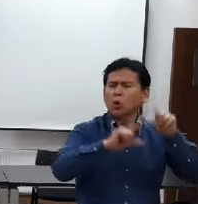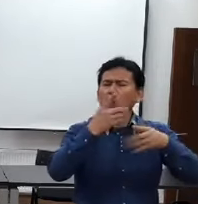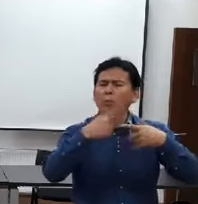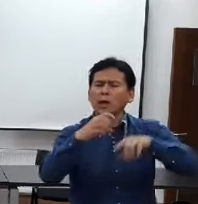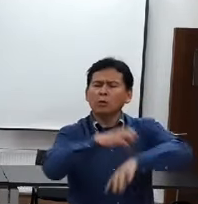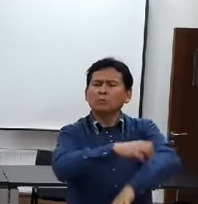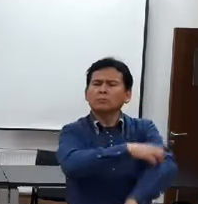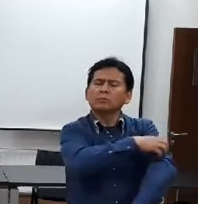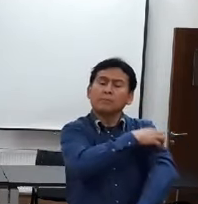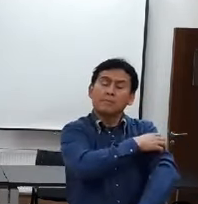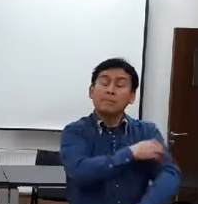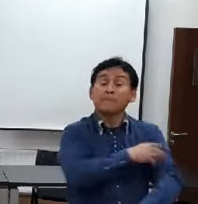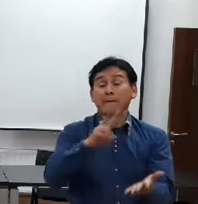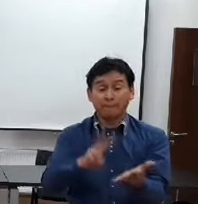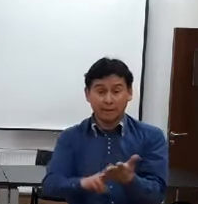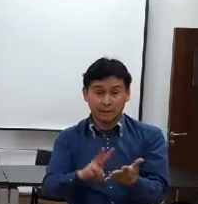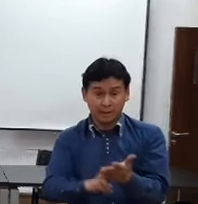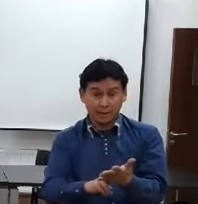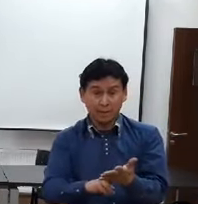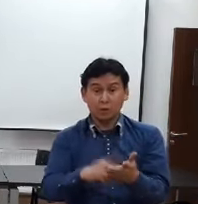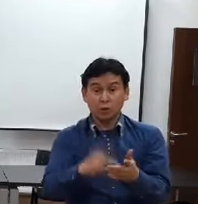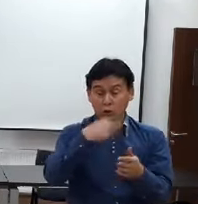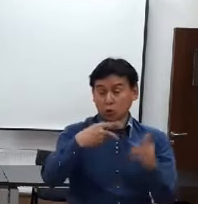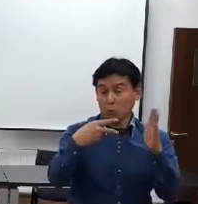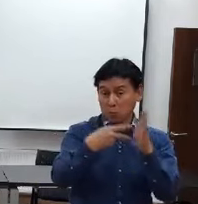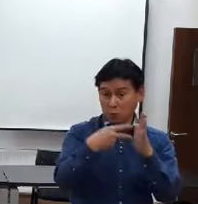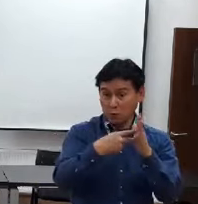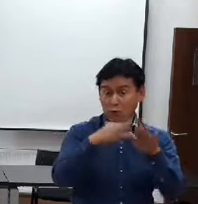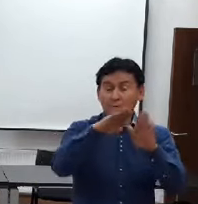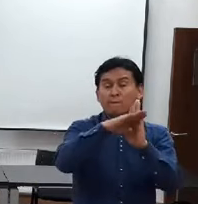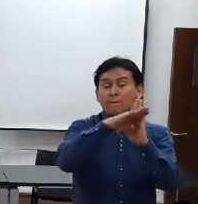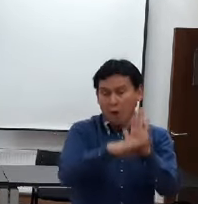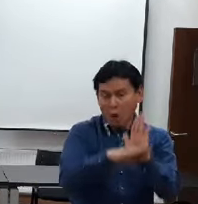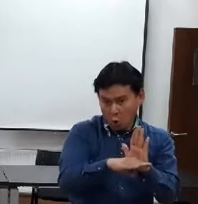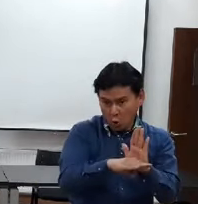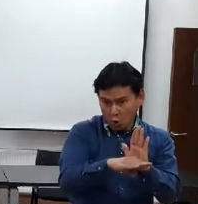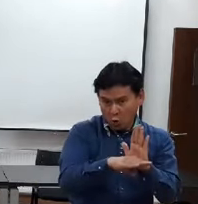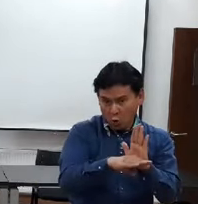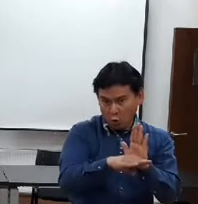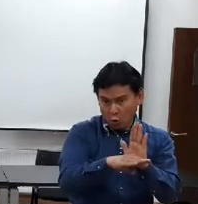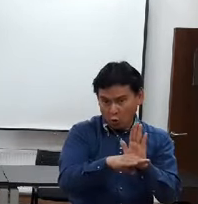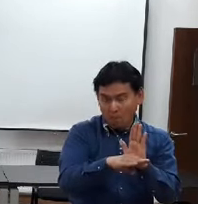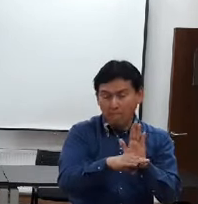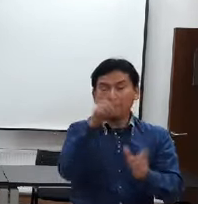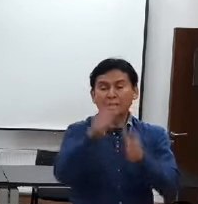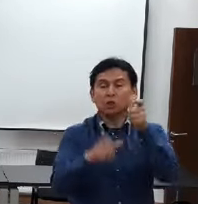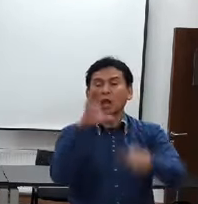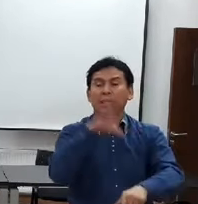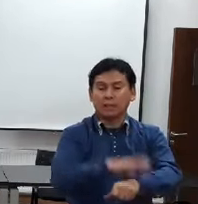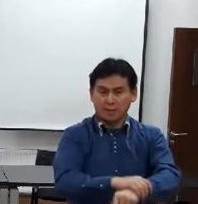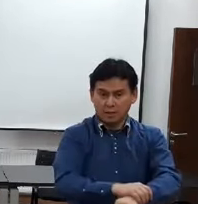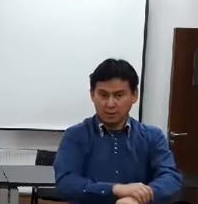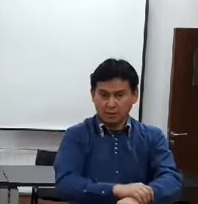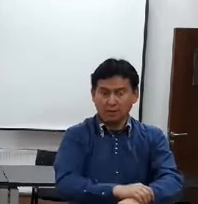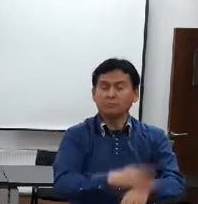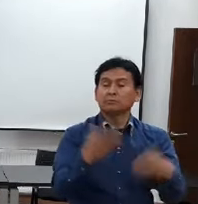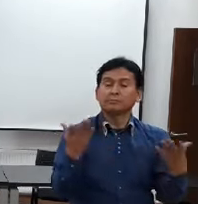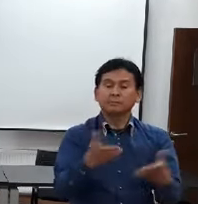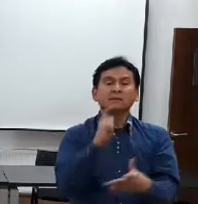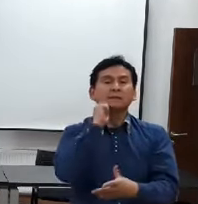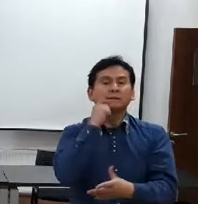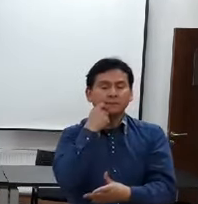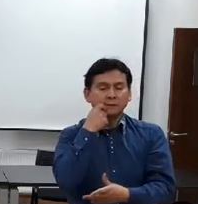al resto del país? La verdad es que se mantienen los promedios bastante bajos en términos de las personas detenidas. Esto da cuenta,